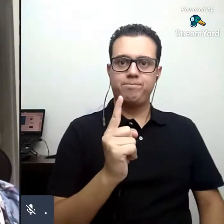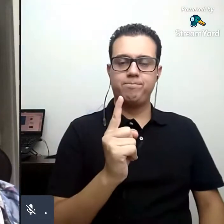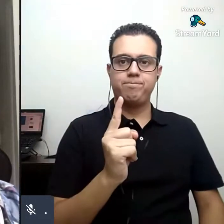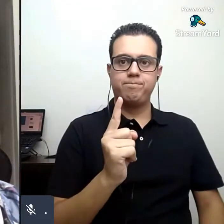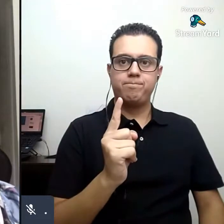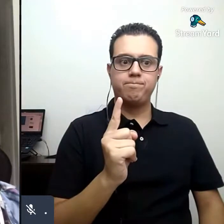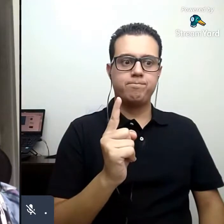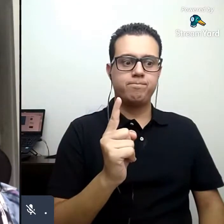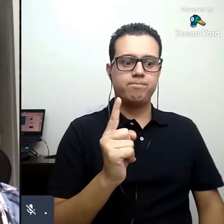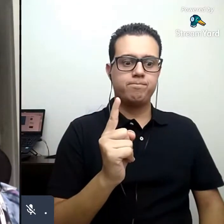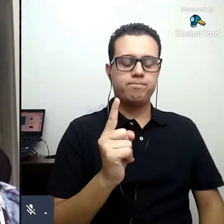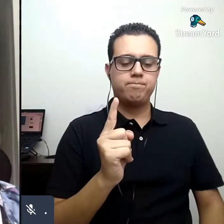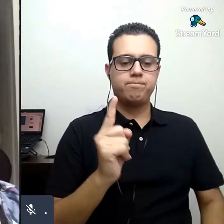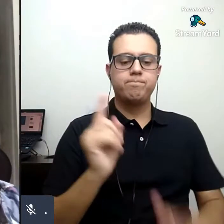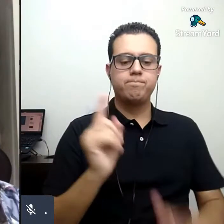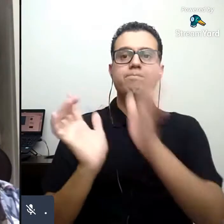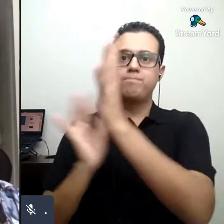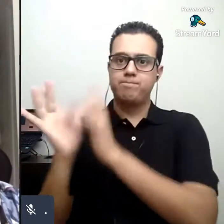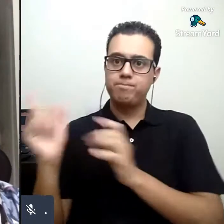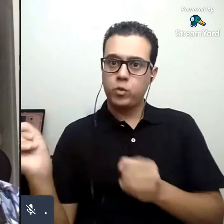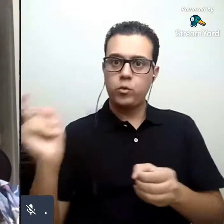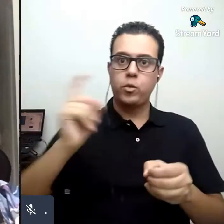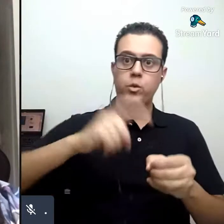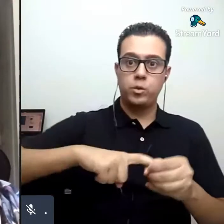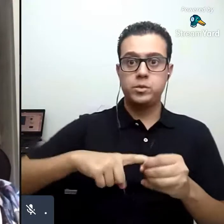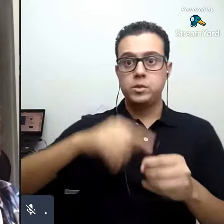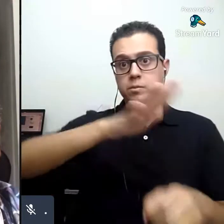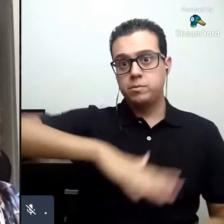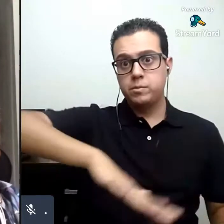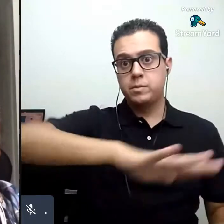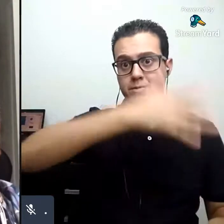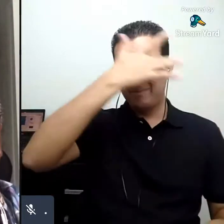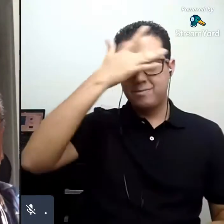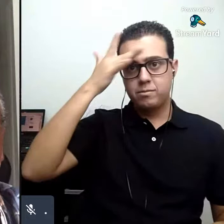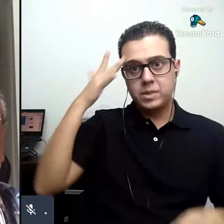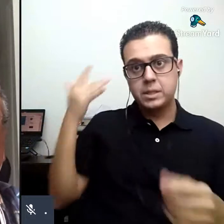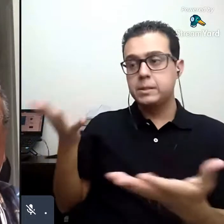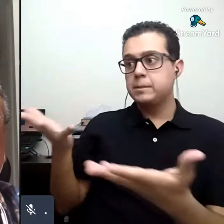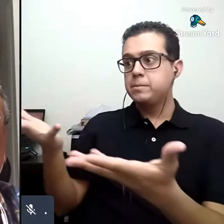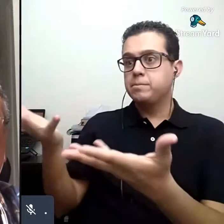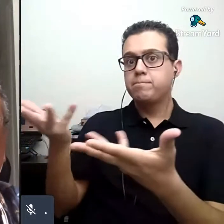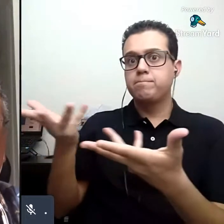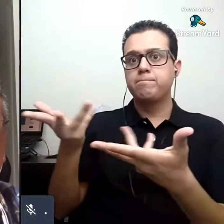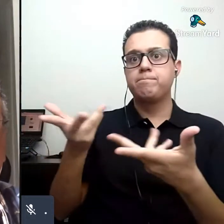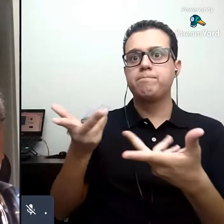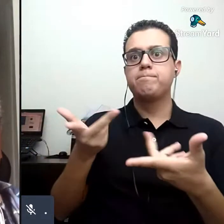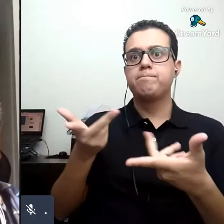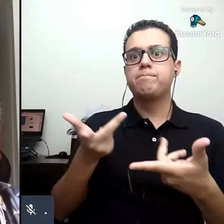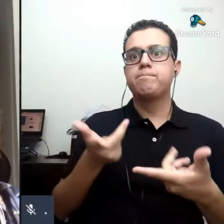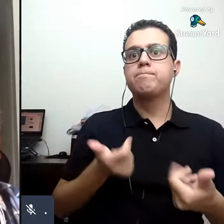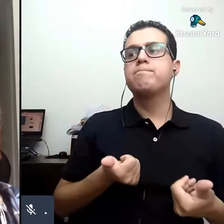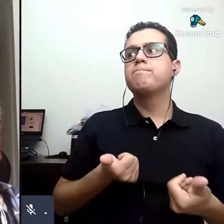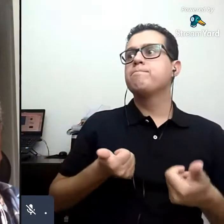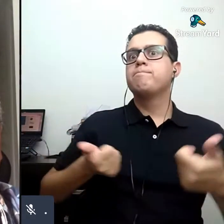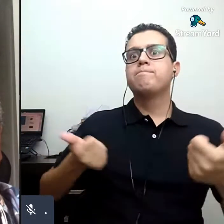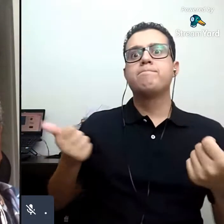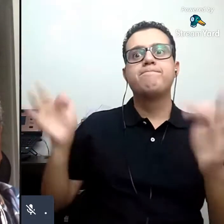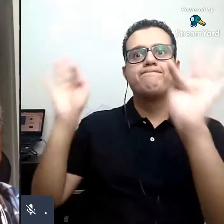Jesus volta e ele é recebido pelos galileus de forma efusiva.